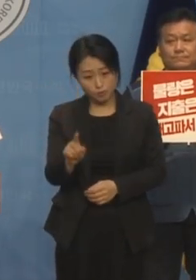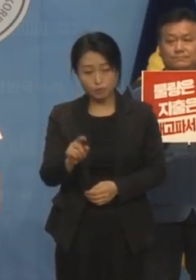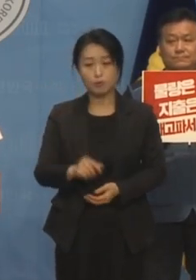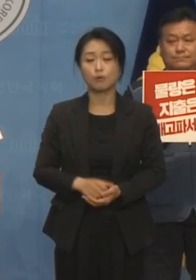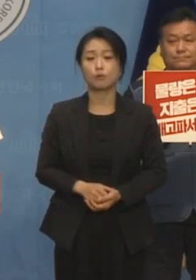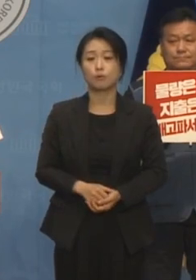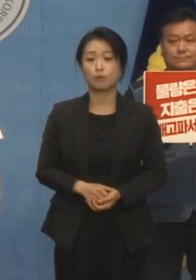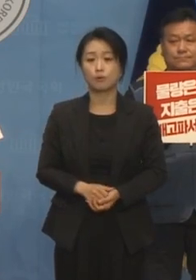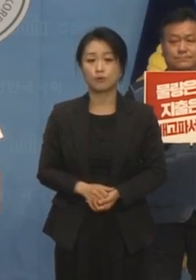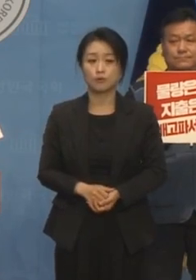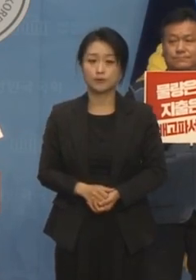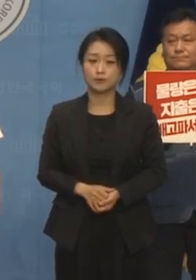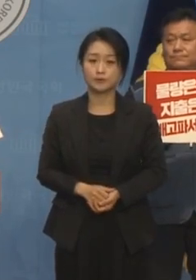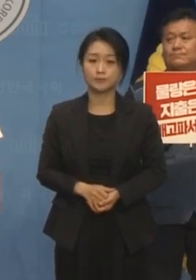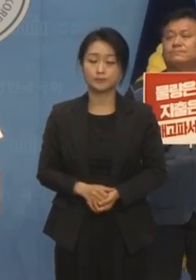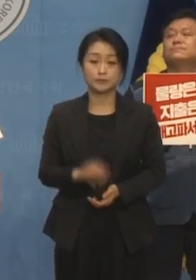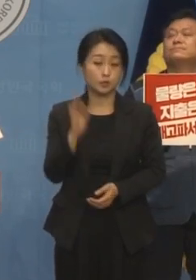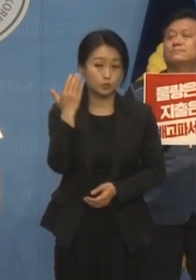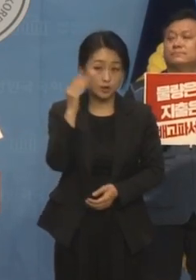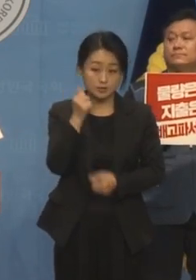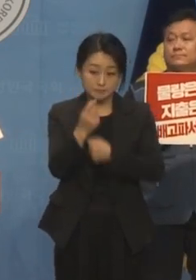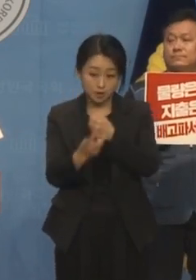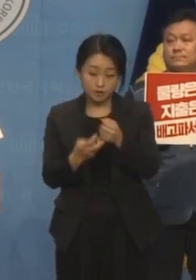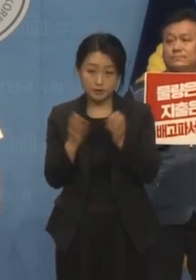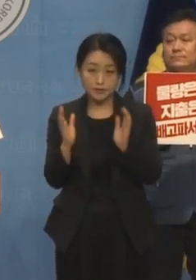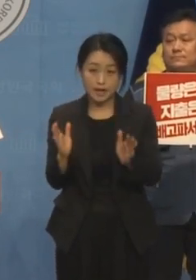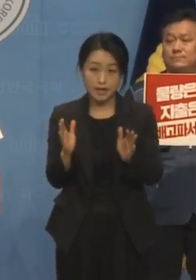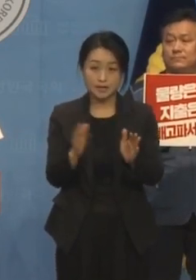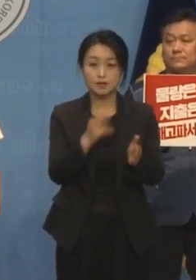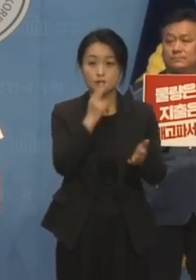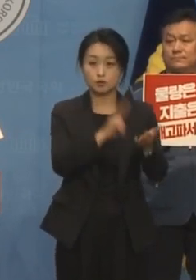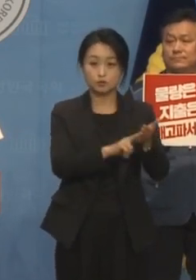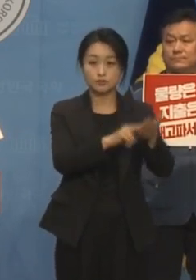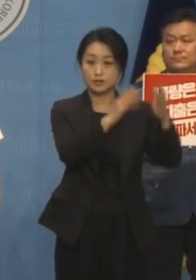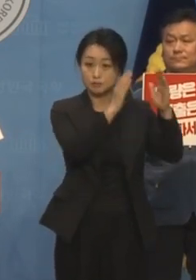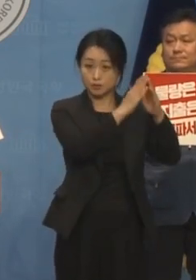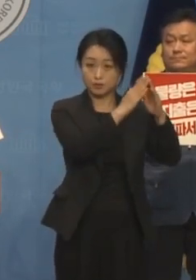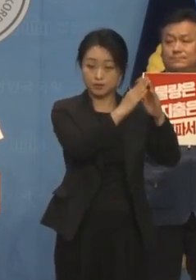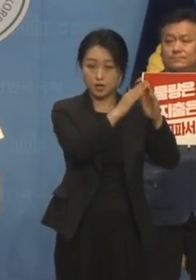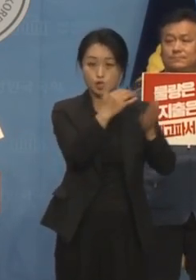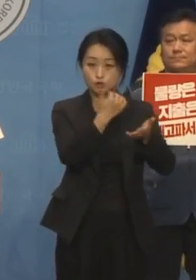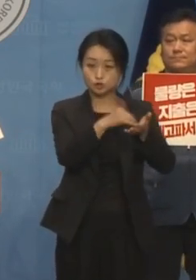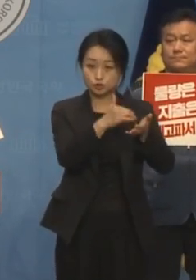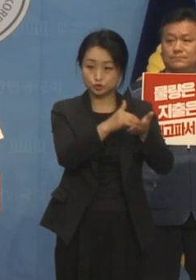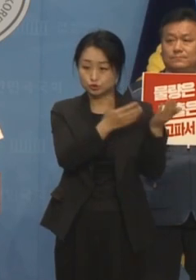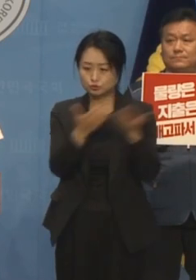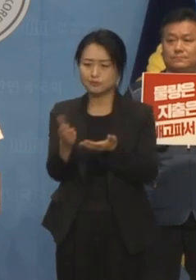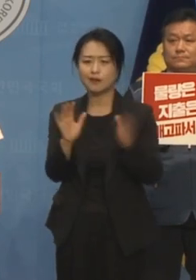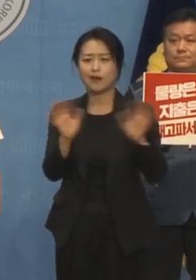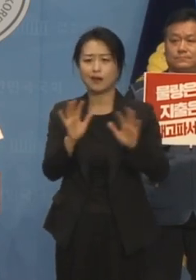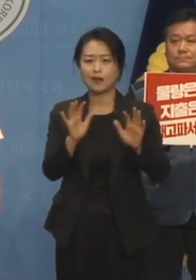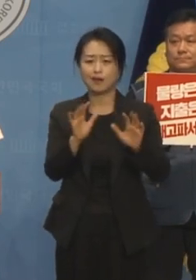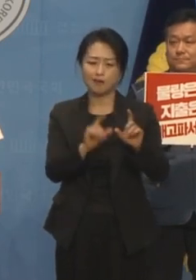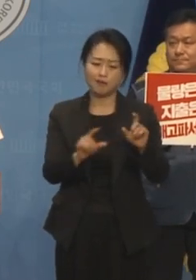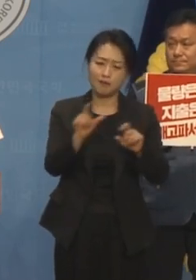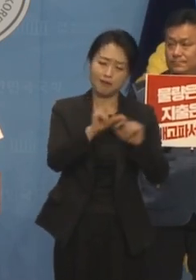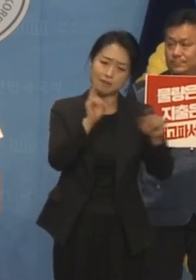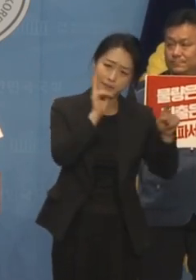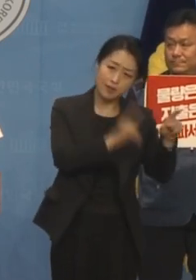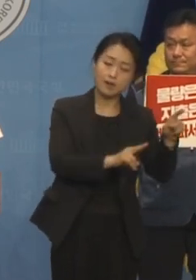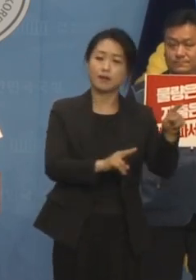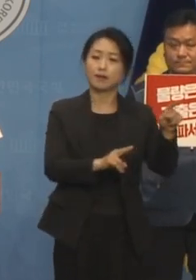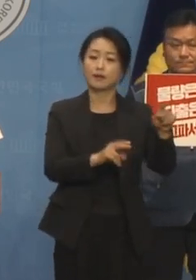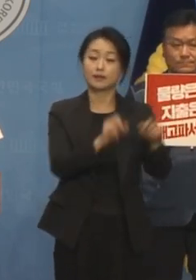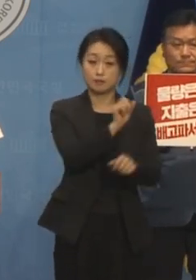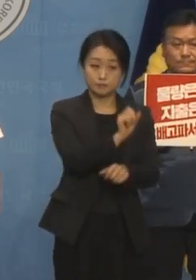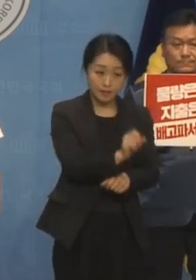이어가란 말입니까? 최근 몇 년간 우정사업본부의 물량 통제는 점점 더 심해지고 있습니다.